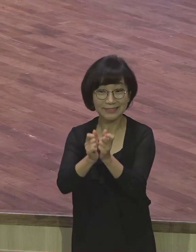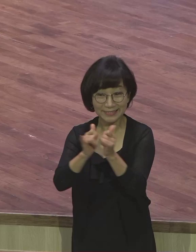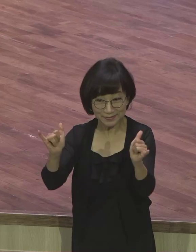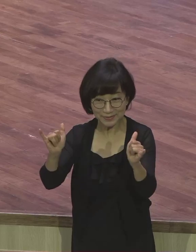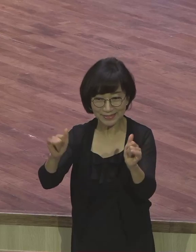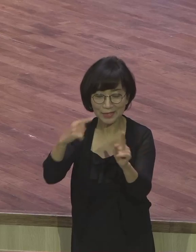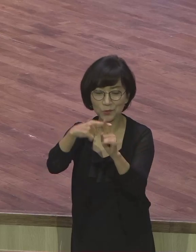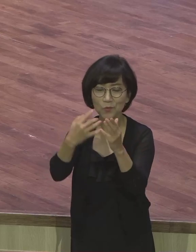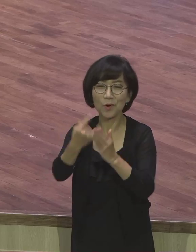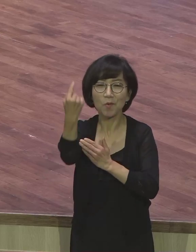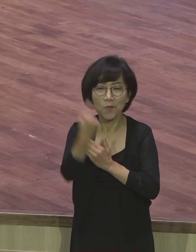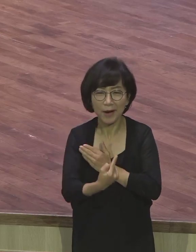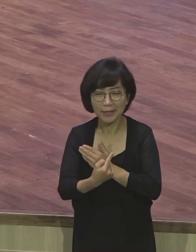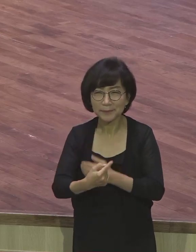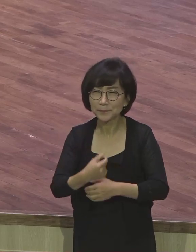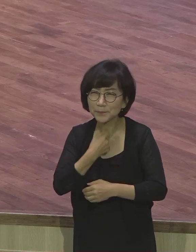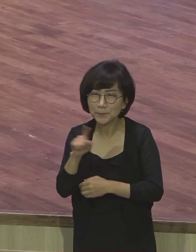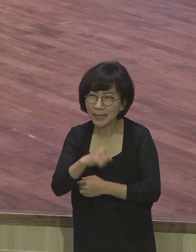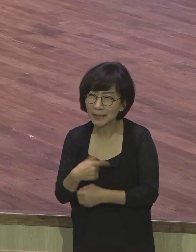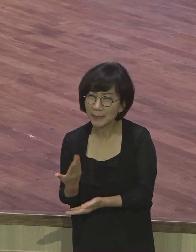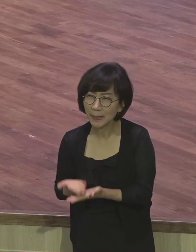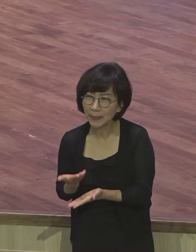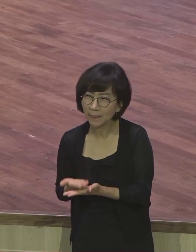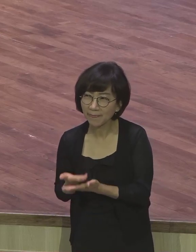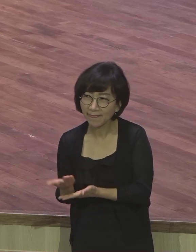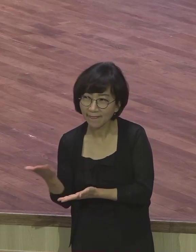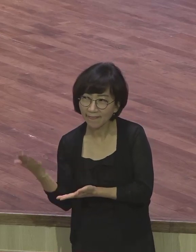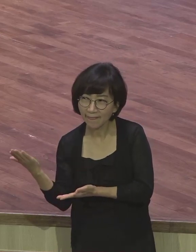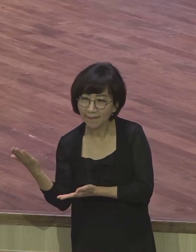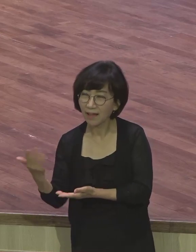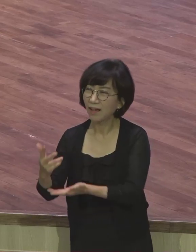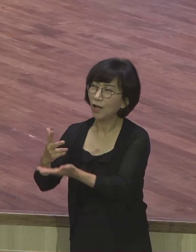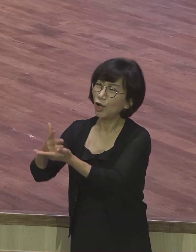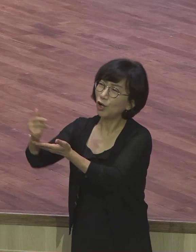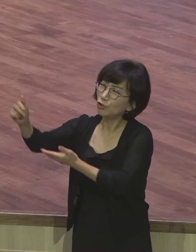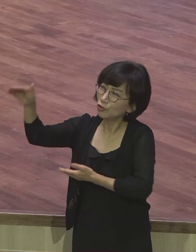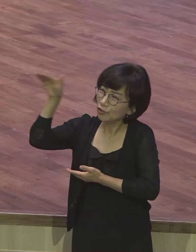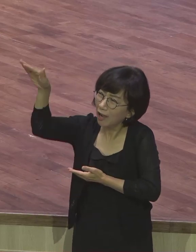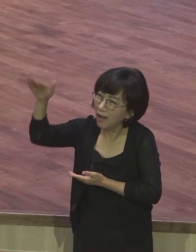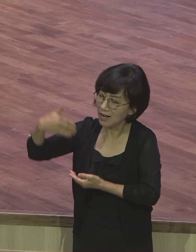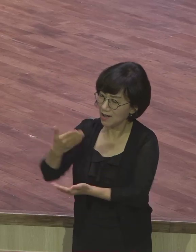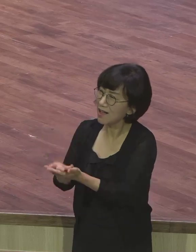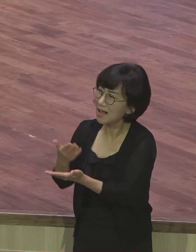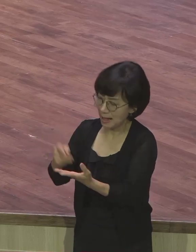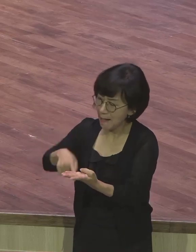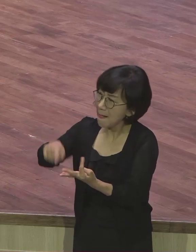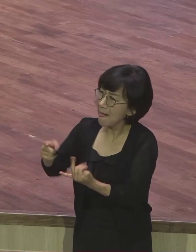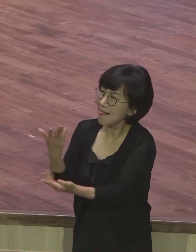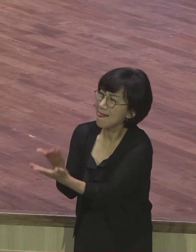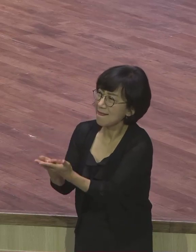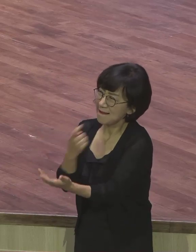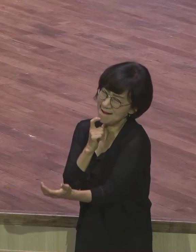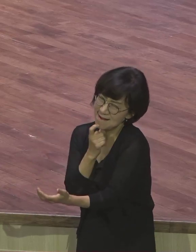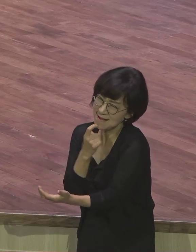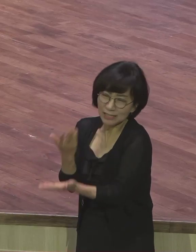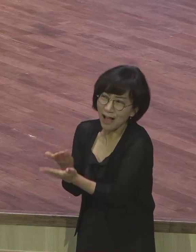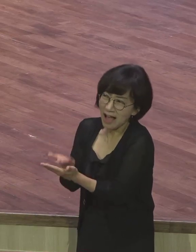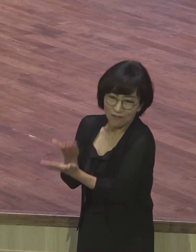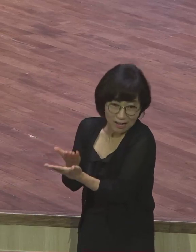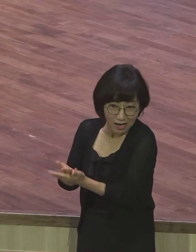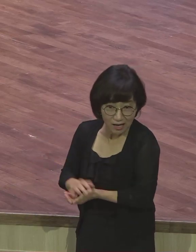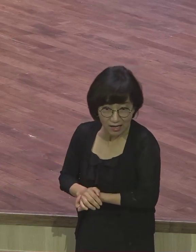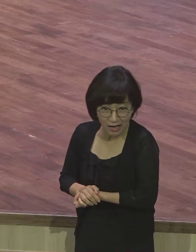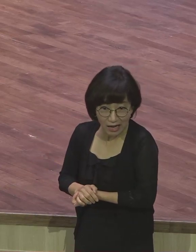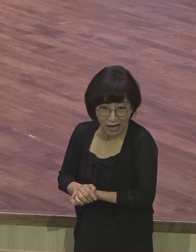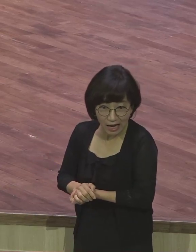나와서 받을 생각을 합니다. 받을 생각을 해요. 주여 주시옵소서, 주시옵소서. 주시옵소서. 아마 다 받아서